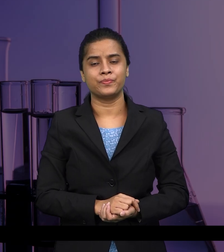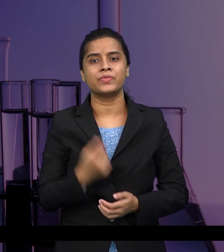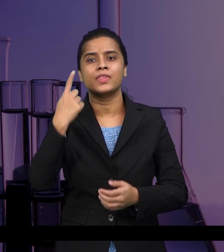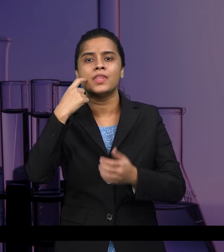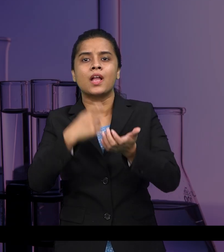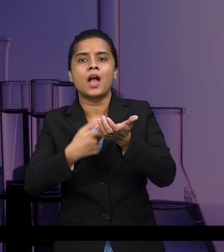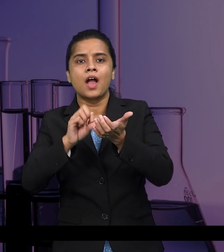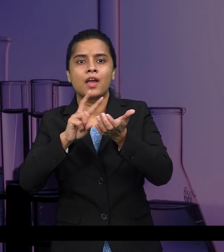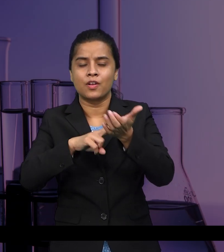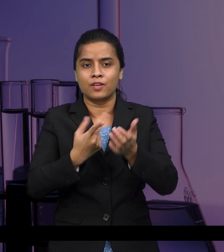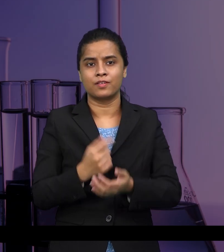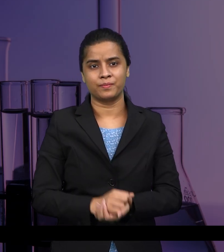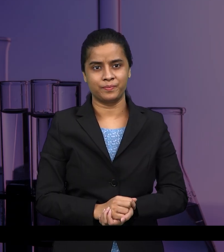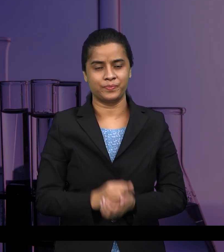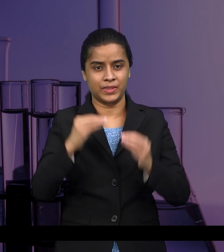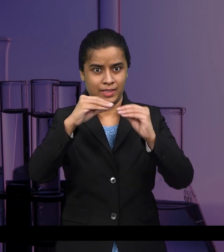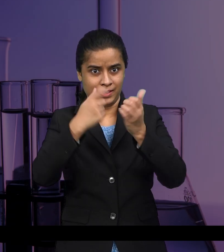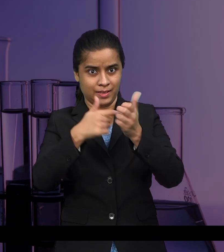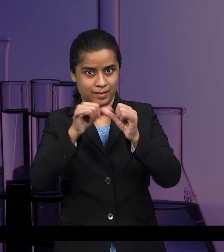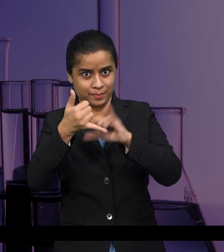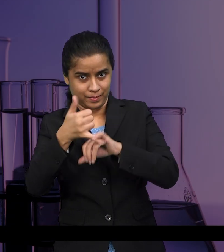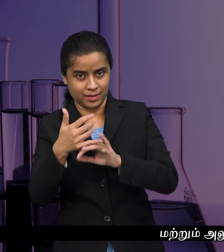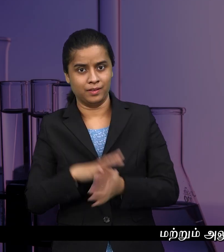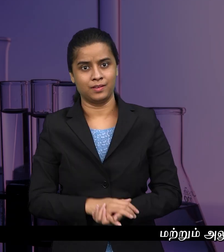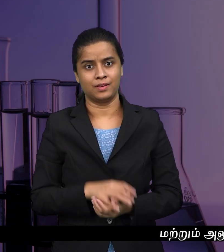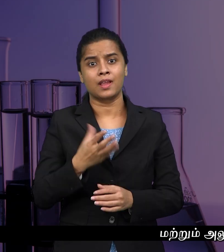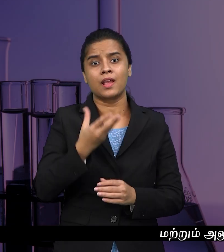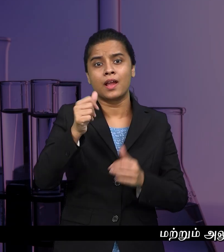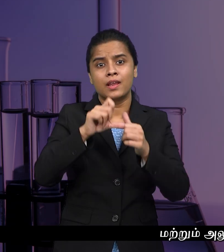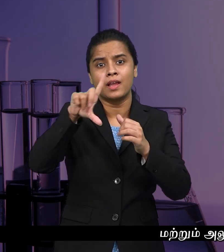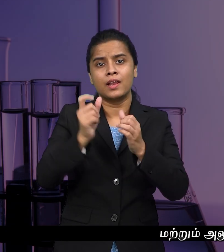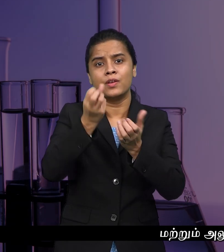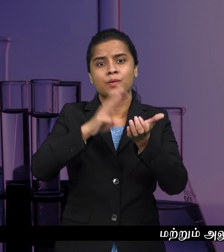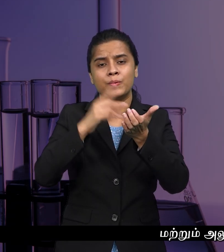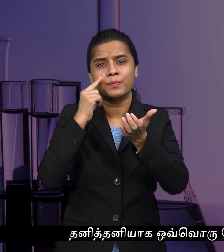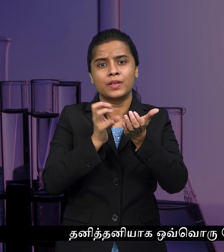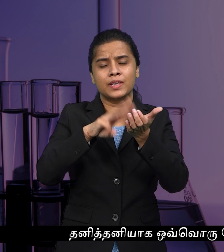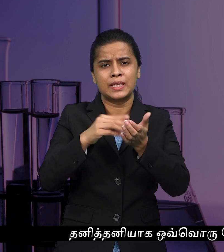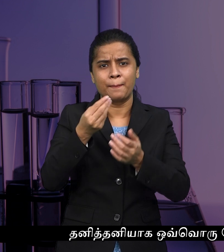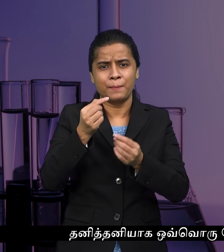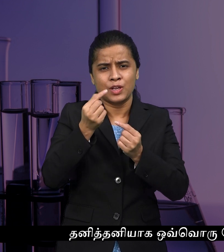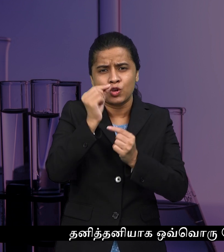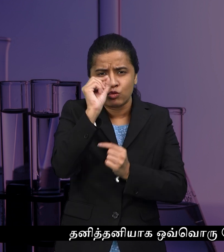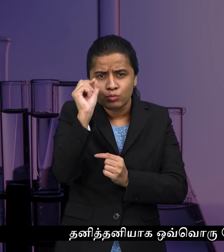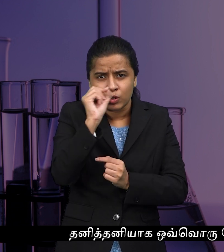இரும்பு, பித்தளை மற்றும் அலுமினியம் துண்டுகளை தனித்தனியாக ஒவ்வொரு